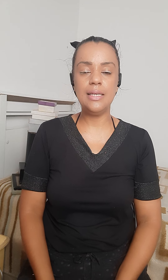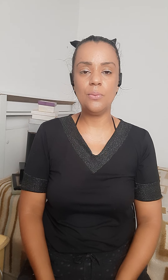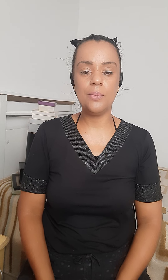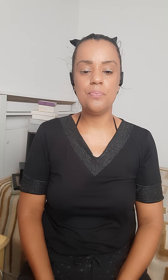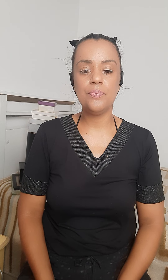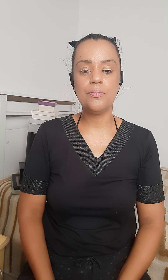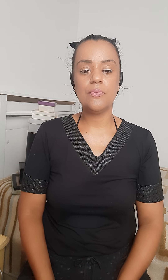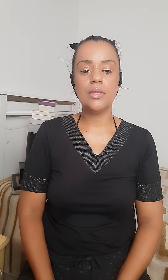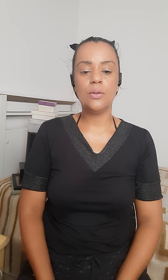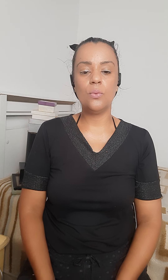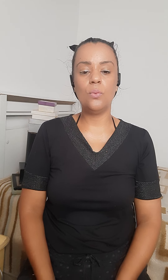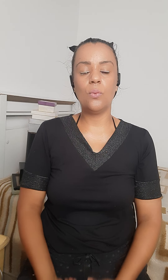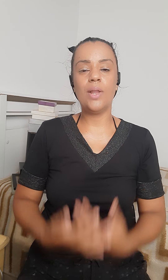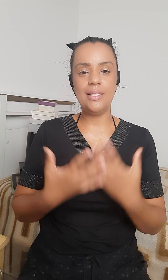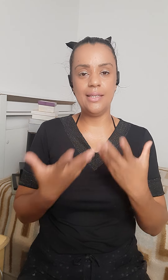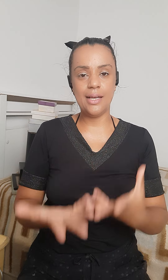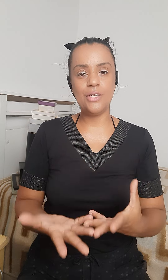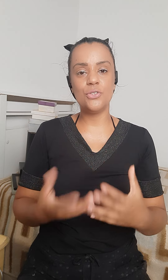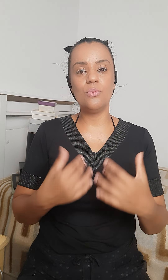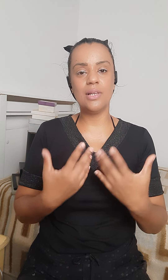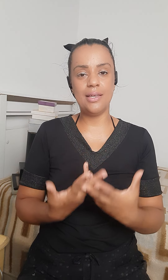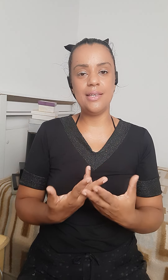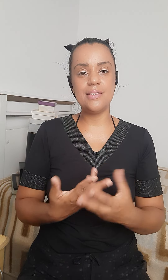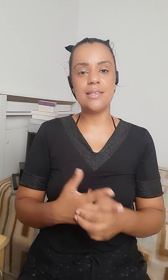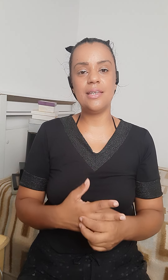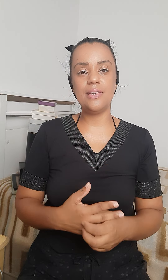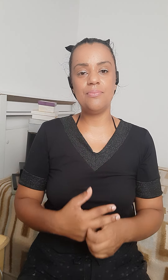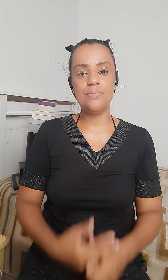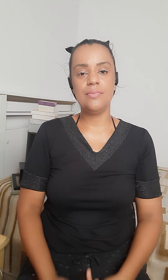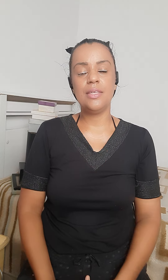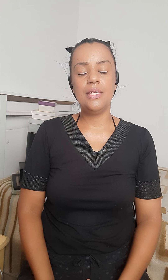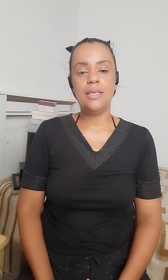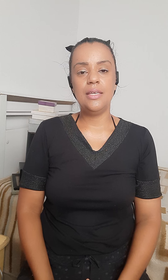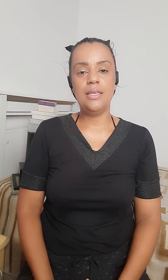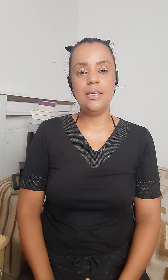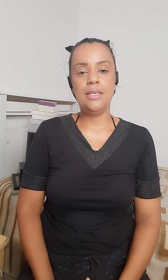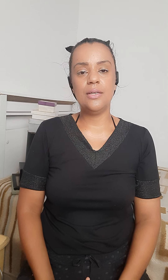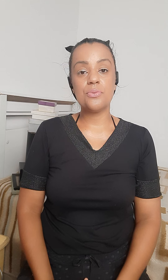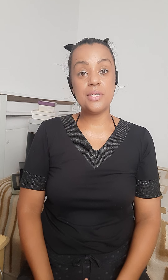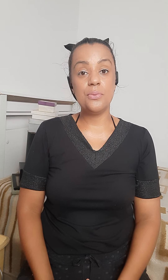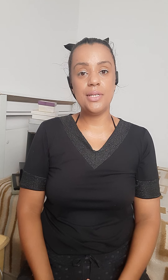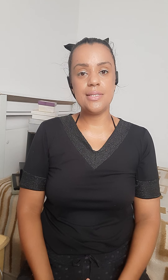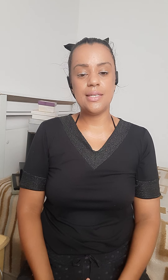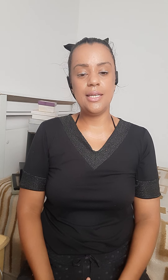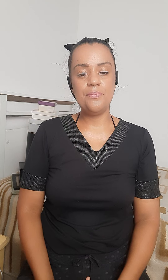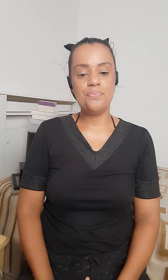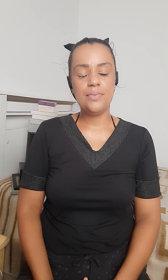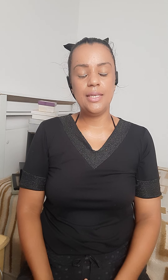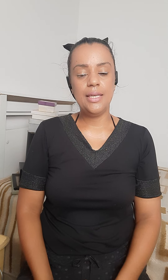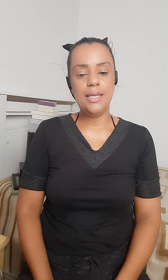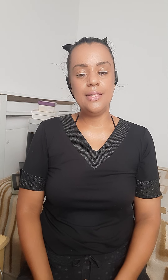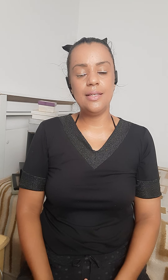língua com qualidade, com clareza, né? E com segurança, né?